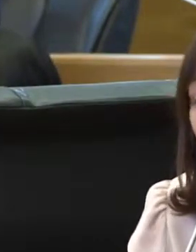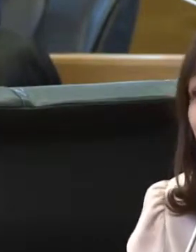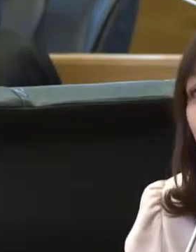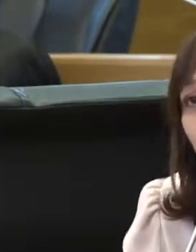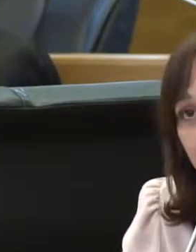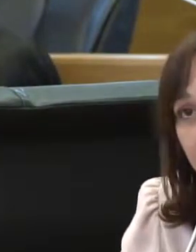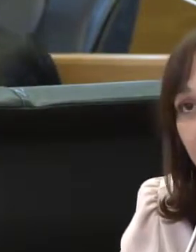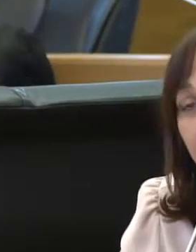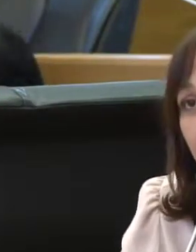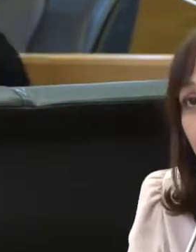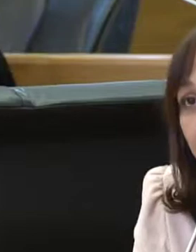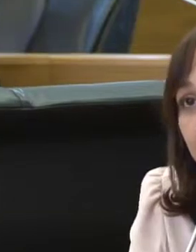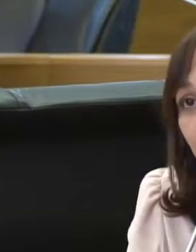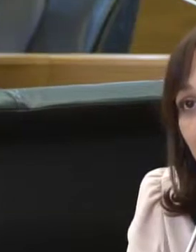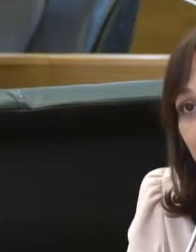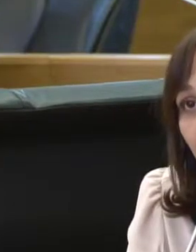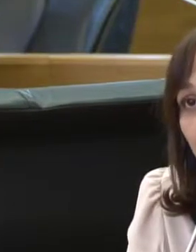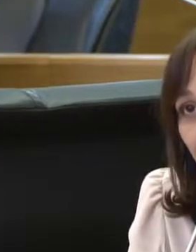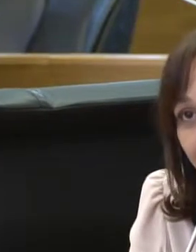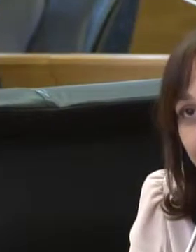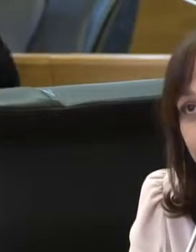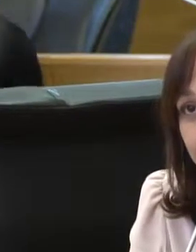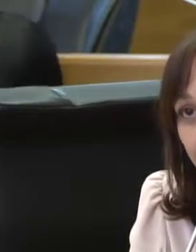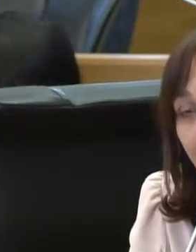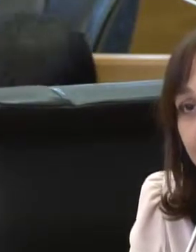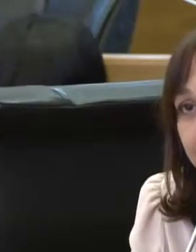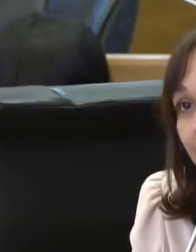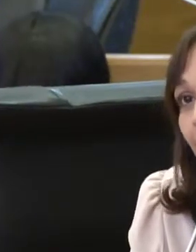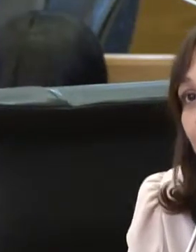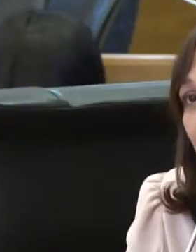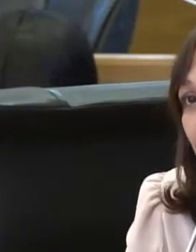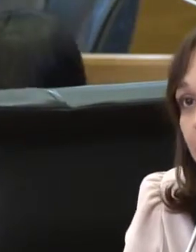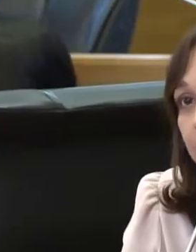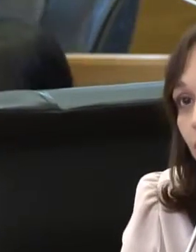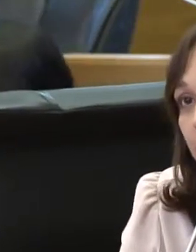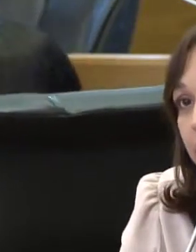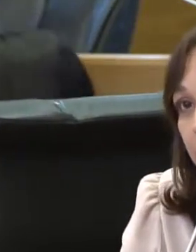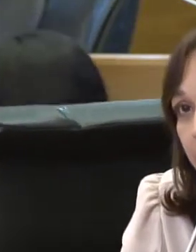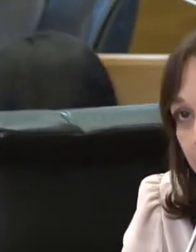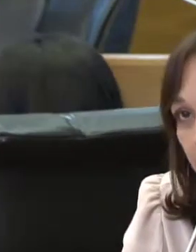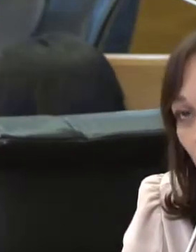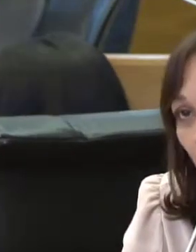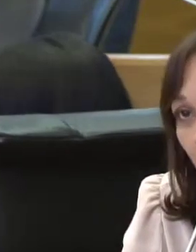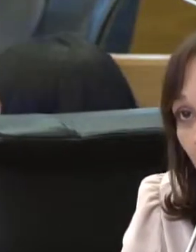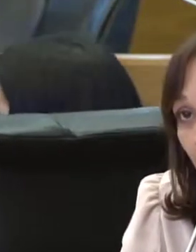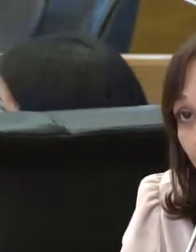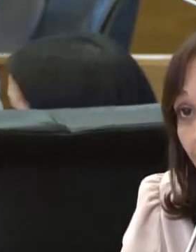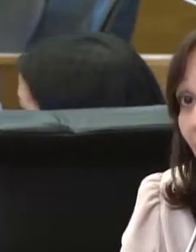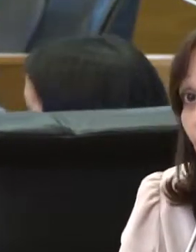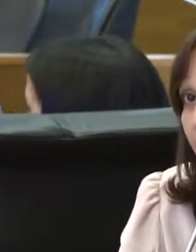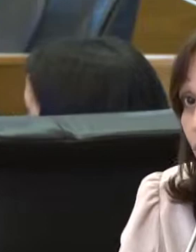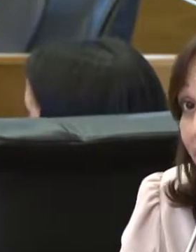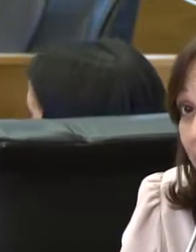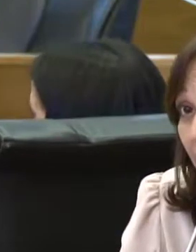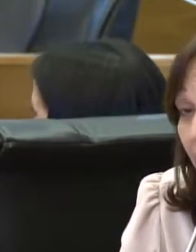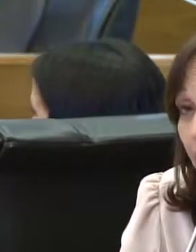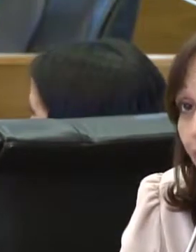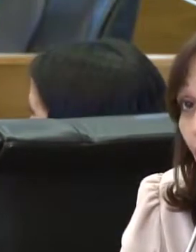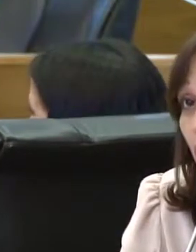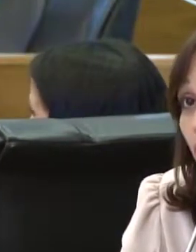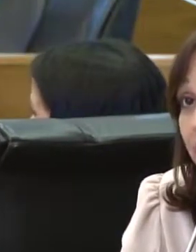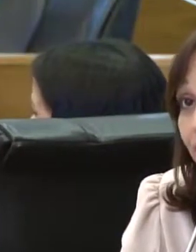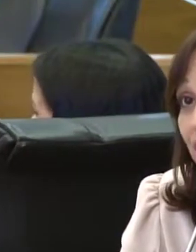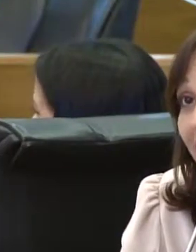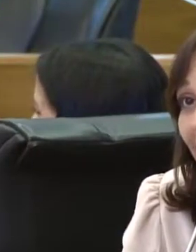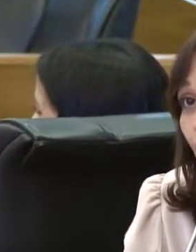dar uma melhoria na questão do sistema de massa na cidade, é exatamente a realização de licitação. Pelo que eu sei,